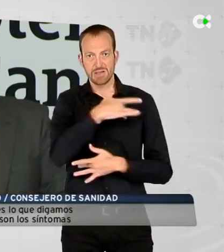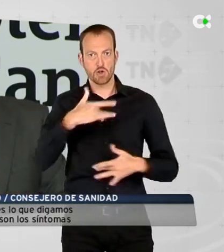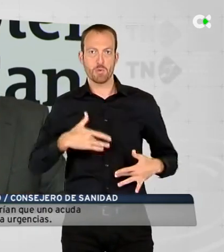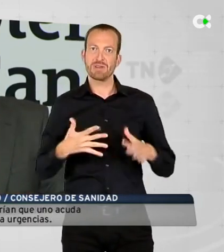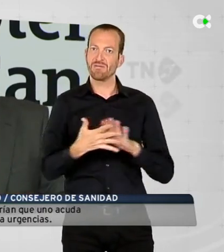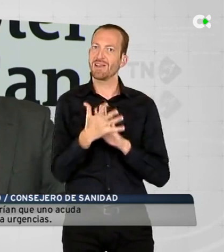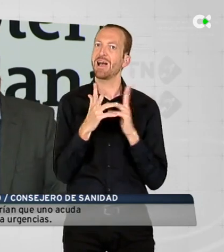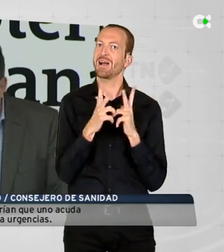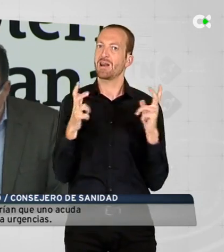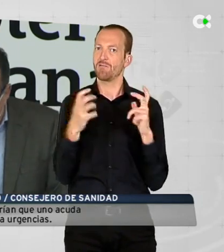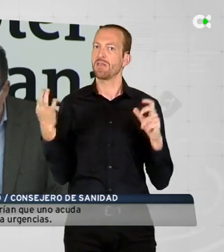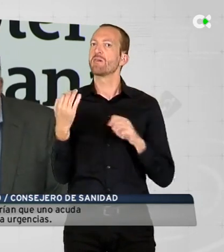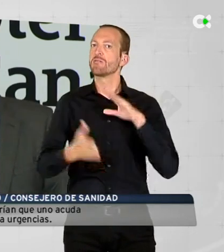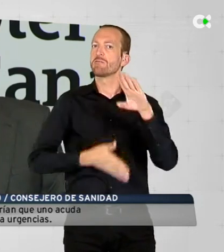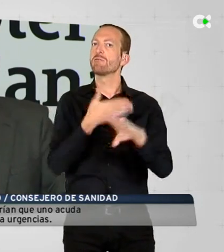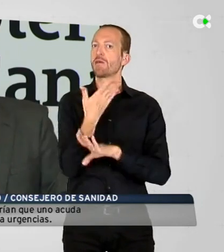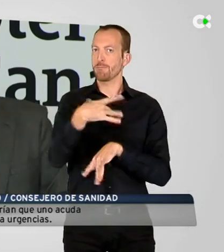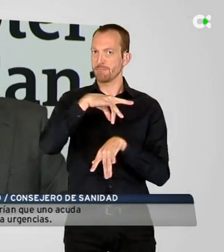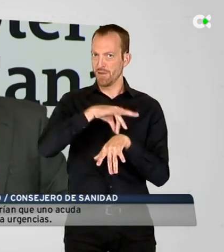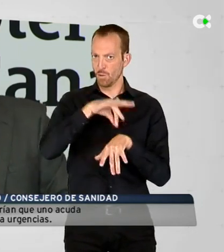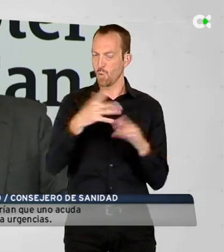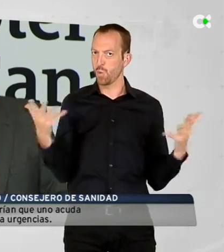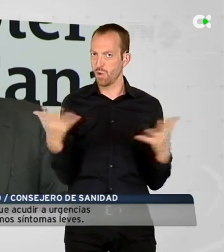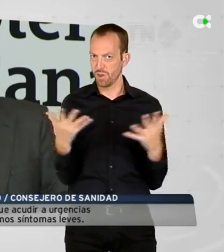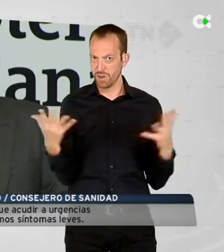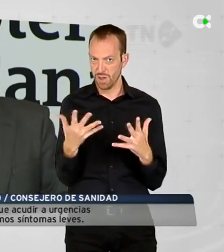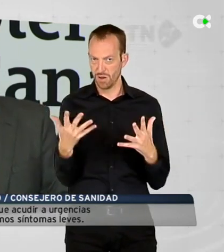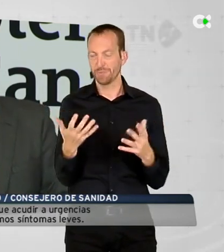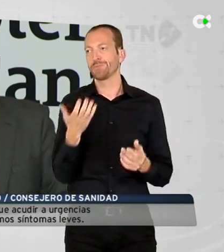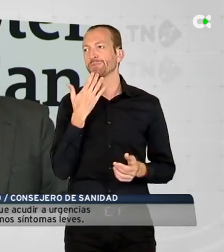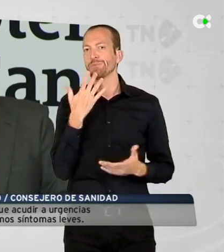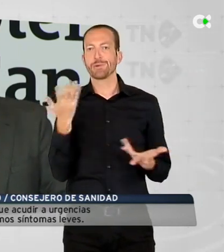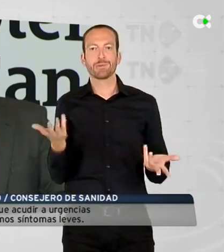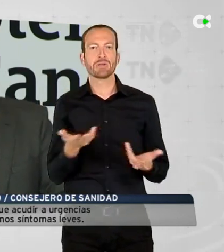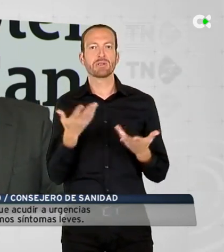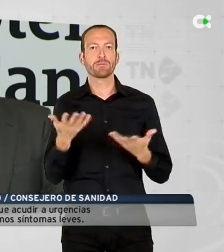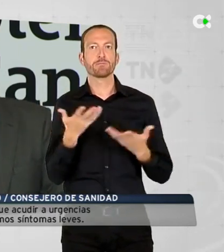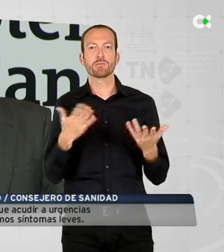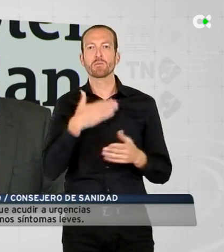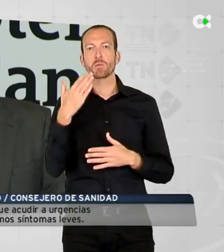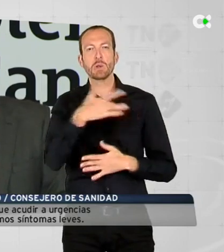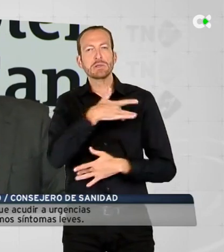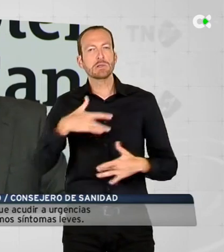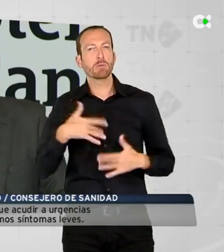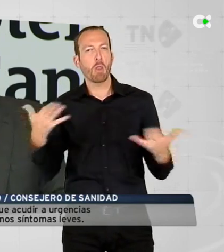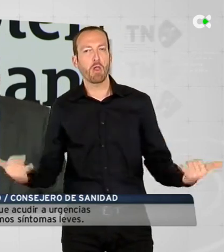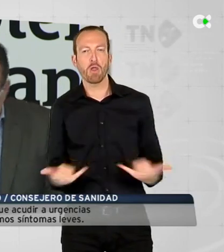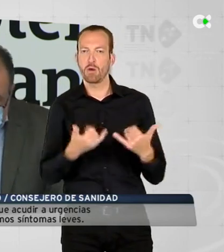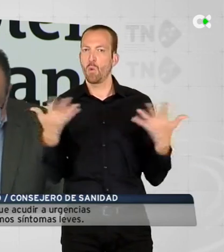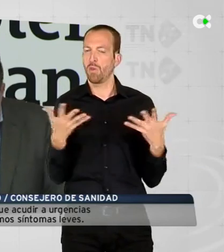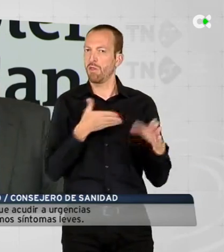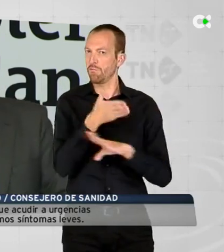síntomas que harían que uno acuda a urgencia y no hay que acudir a urgencia si tenemos síntomas leves